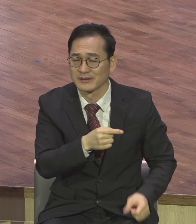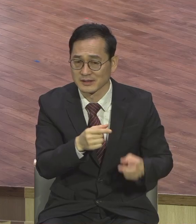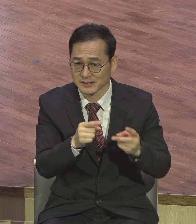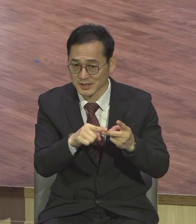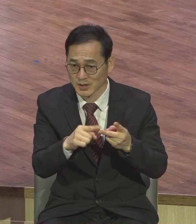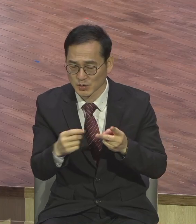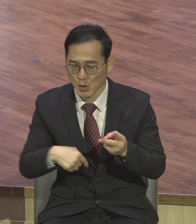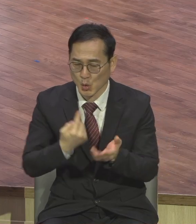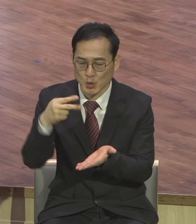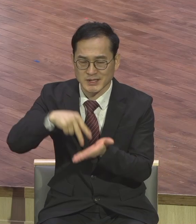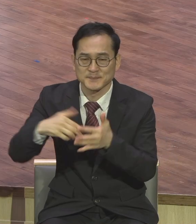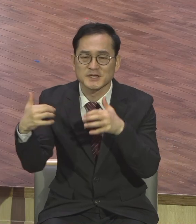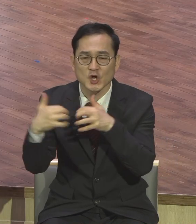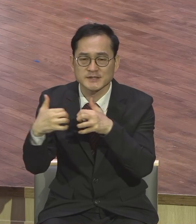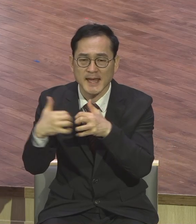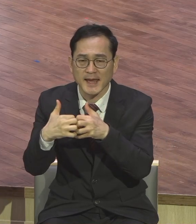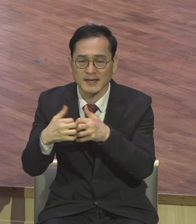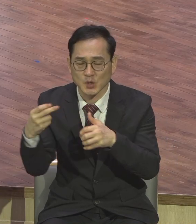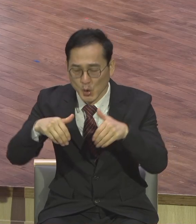독립전쟁,